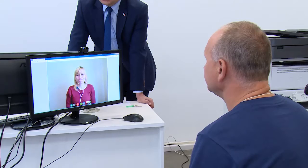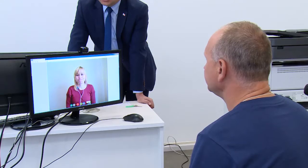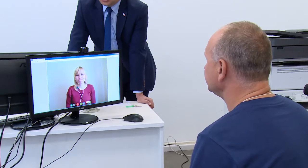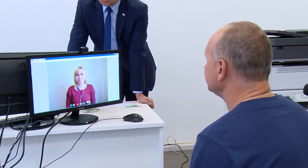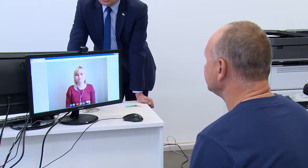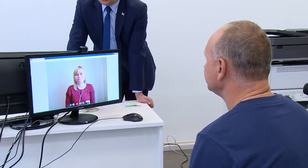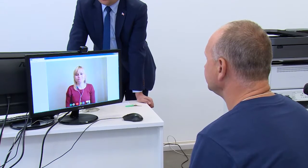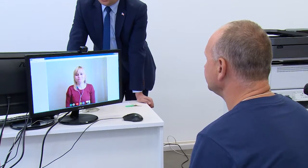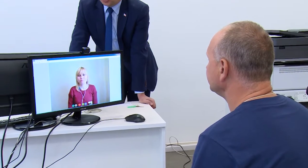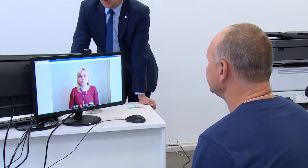Язык жестов,